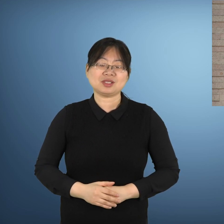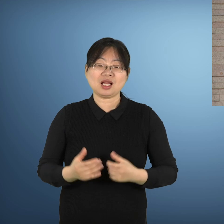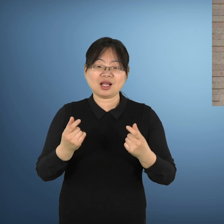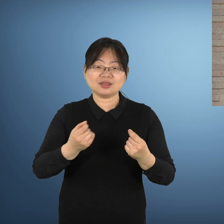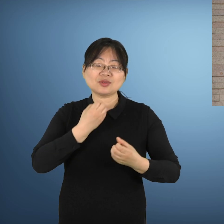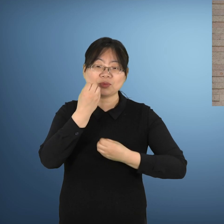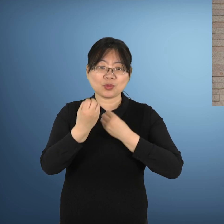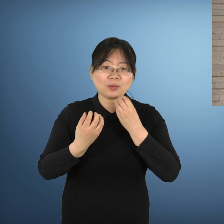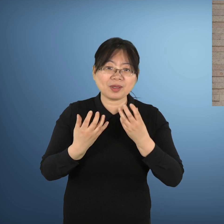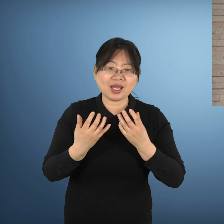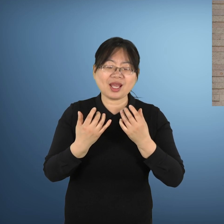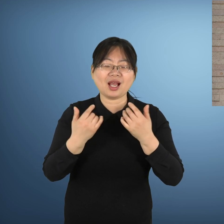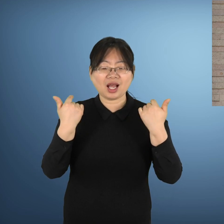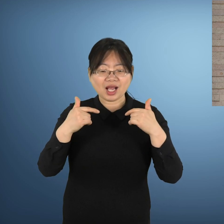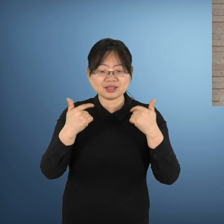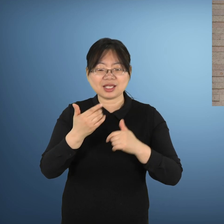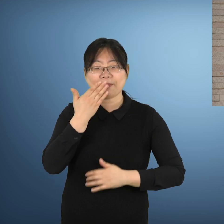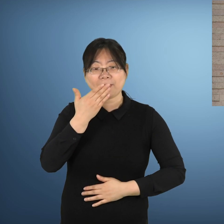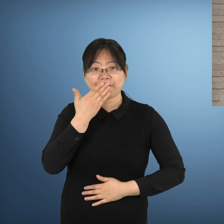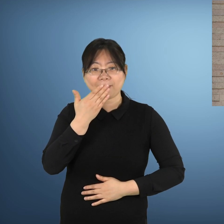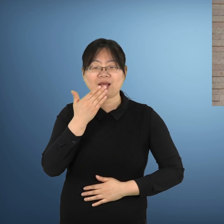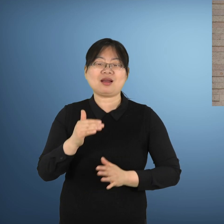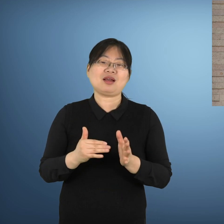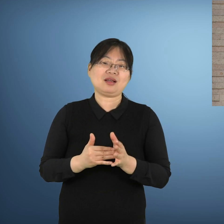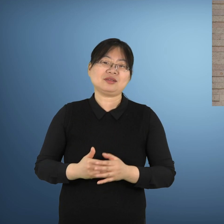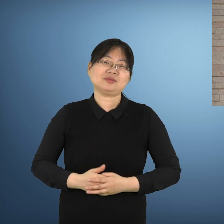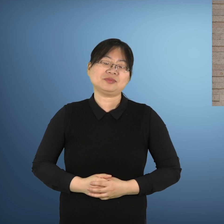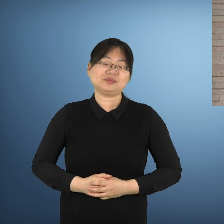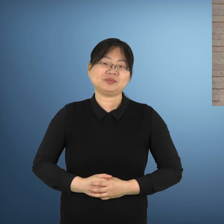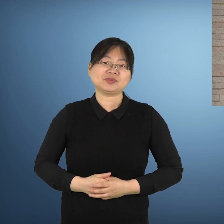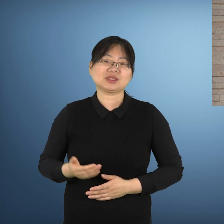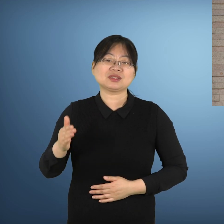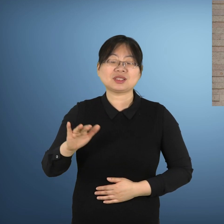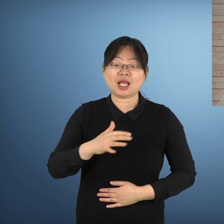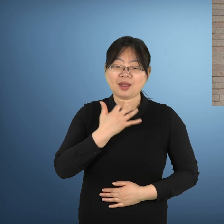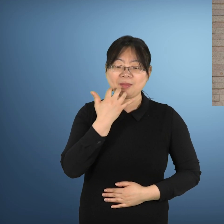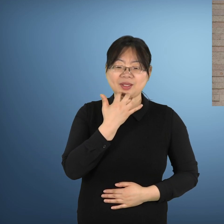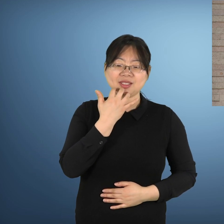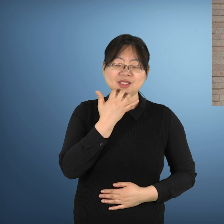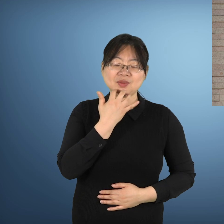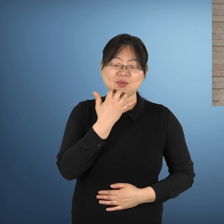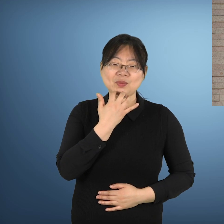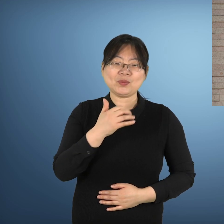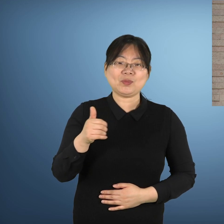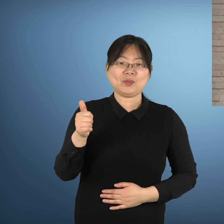고백을 할 수가 있는 거예요. 그러니까 이 베드로의